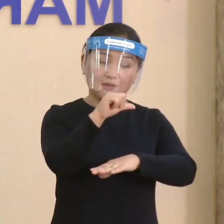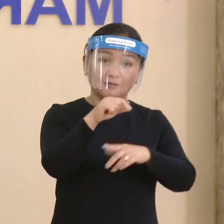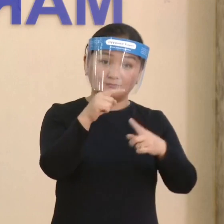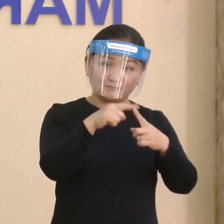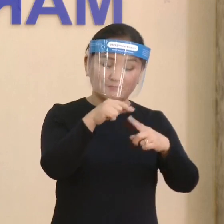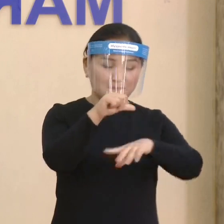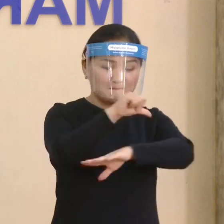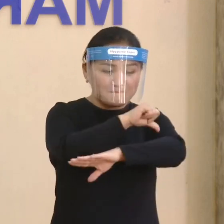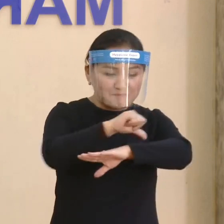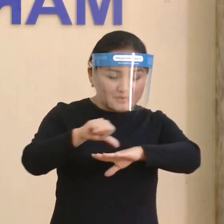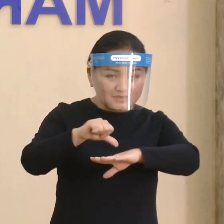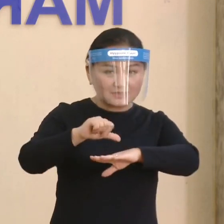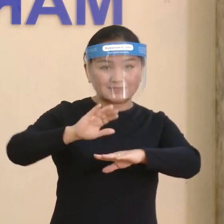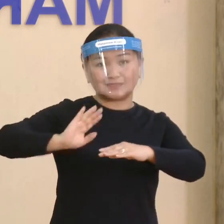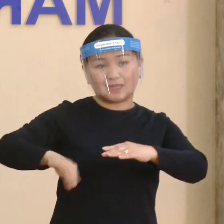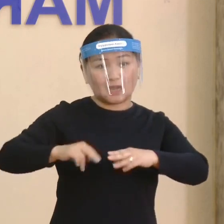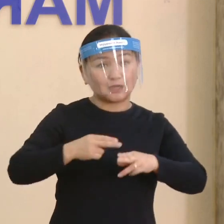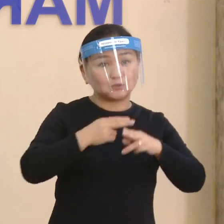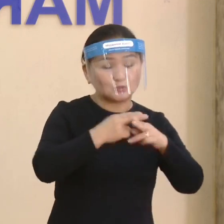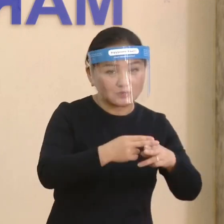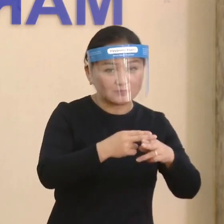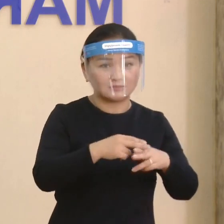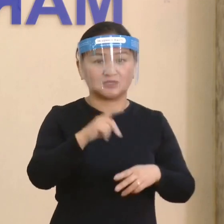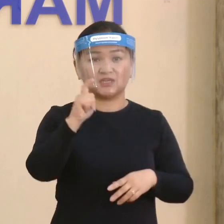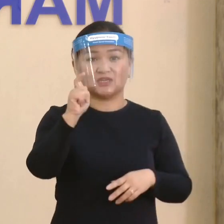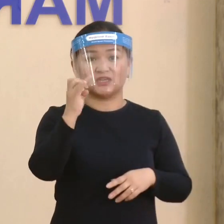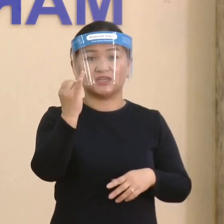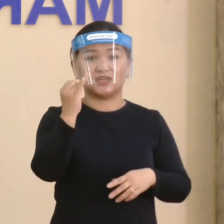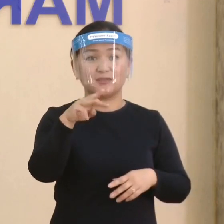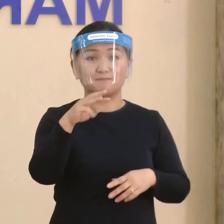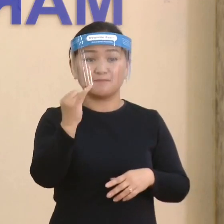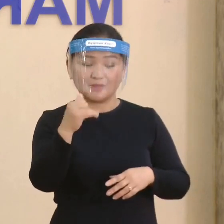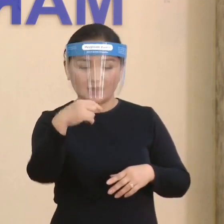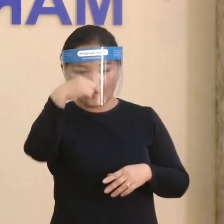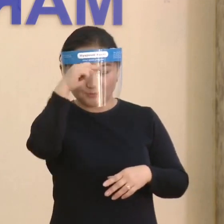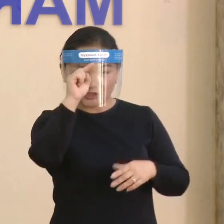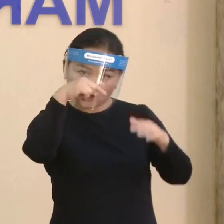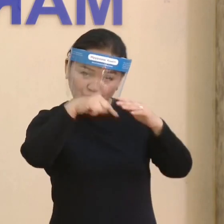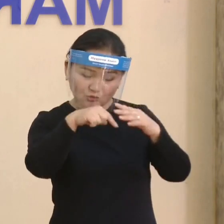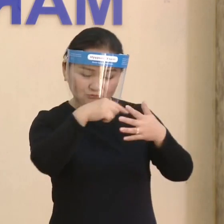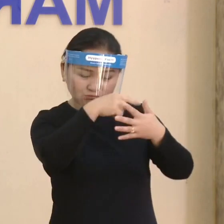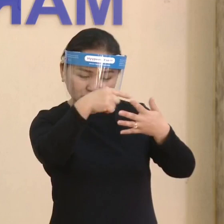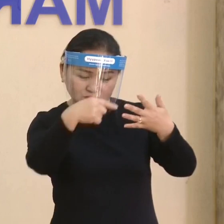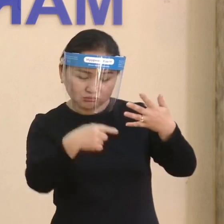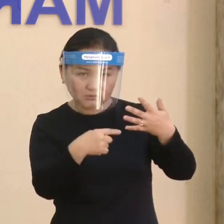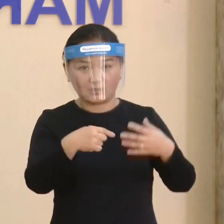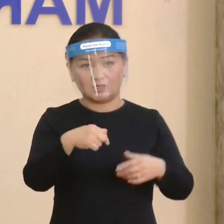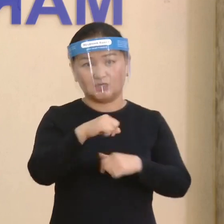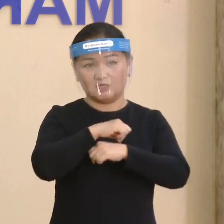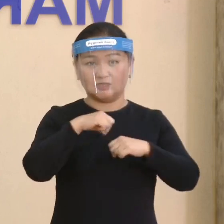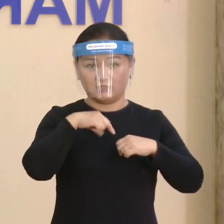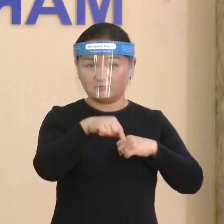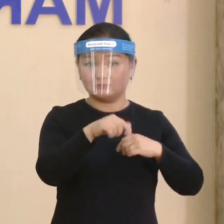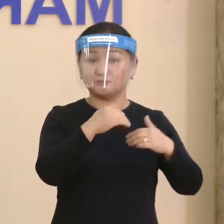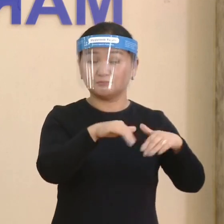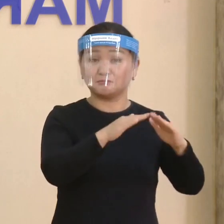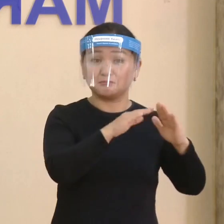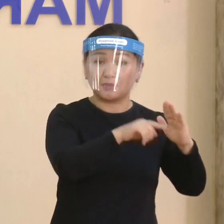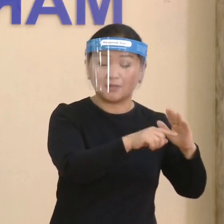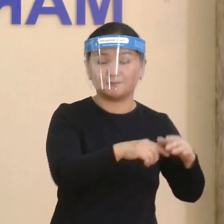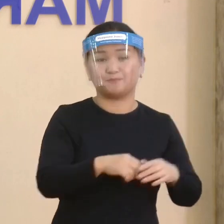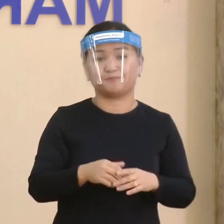дараах тусламж үйлчлэгээ, хийм эмчилгээ хийлгэж байгаа гэдэг юм уу, иймэрхүү онштой иргэд бол байгаа. За тусгаарлан